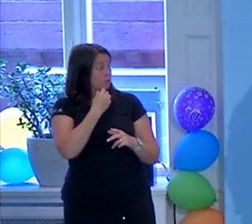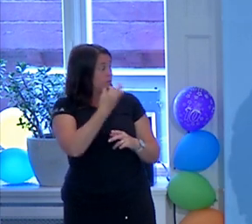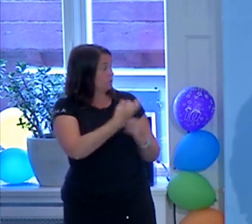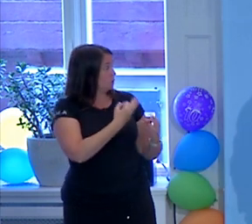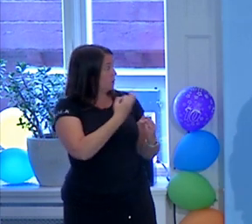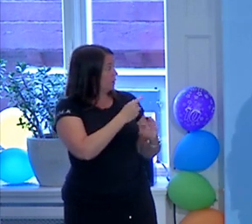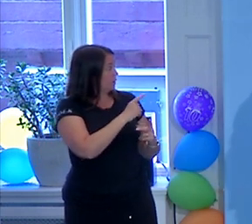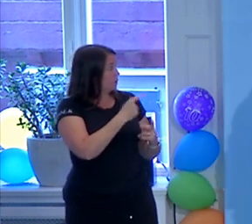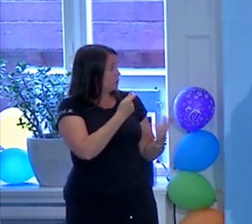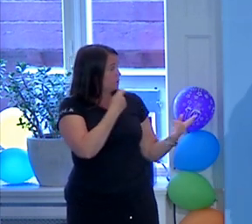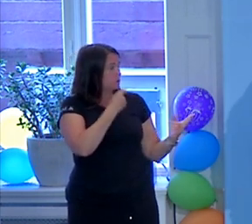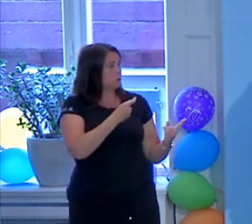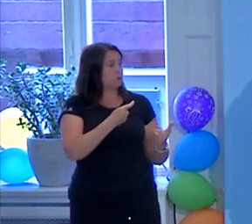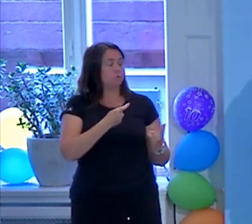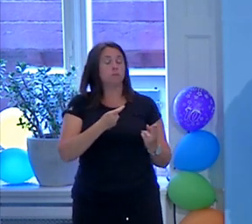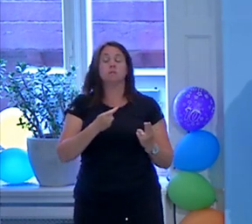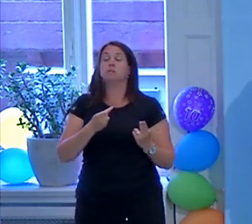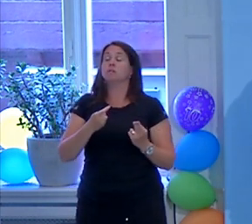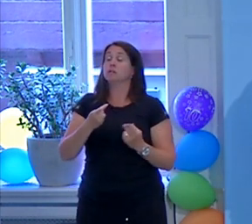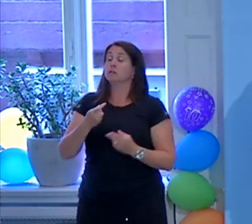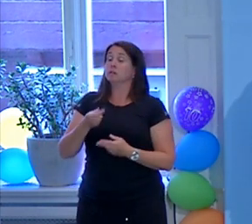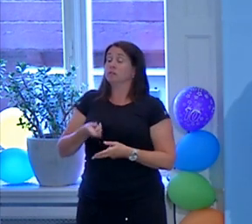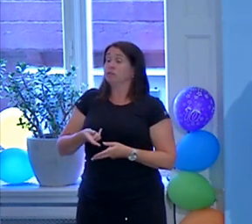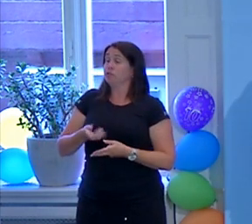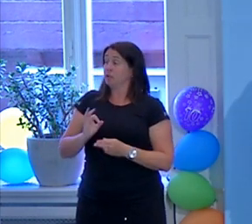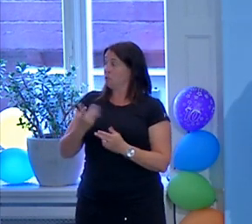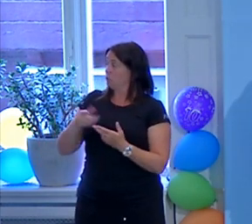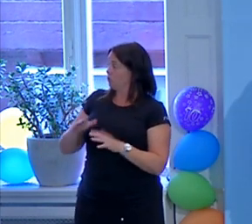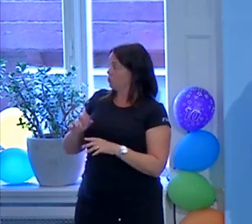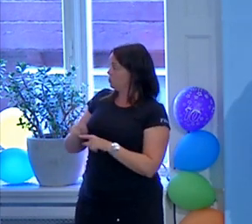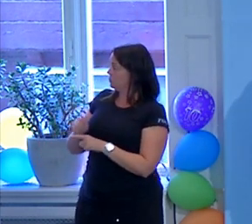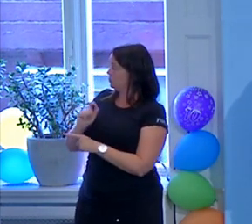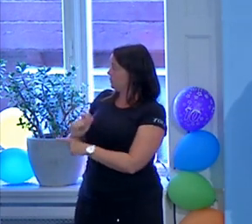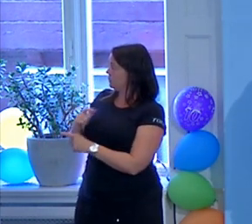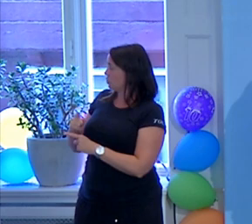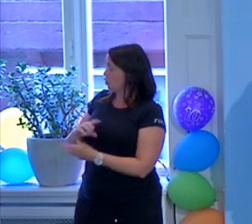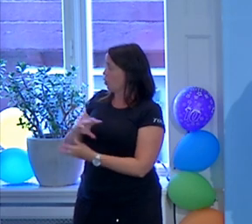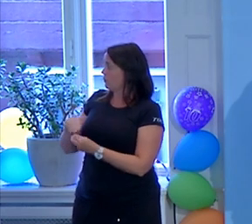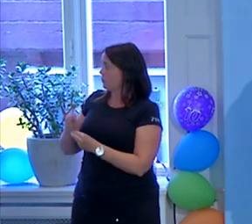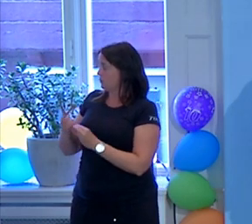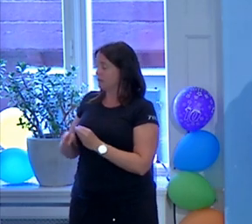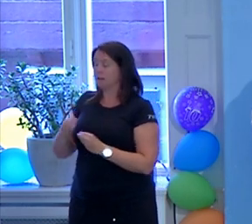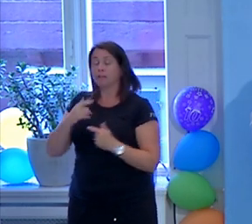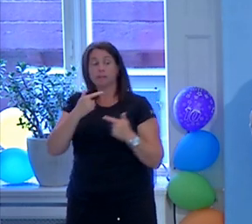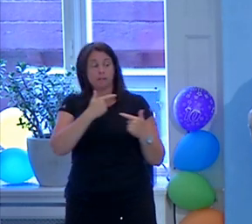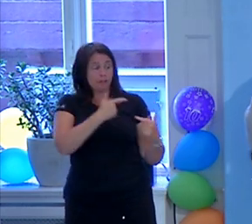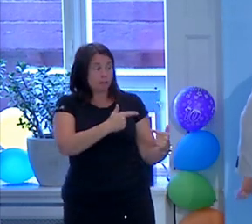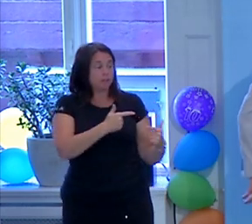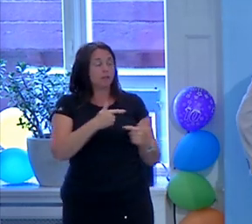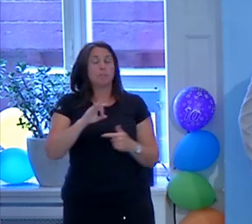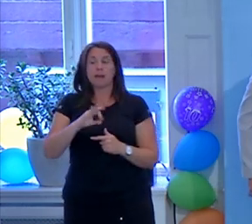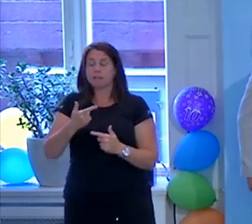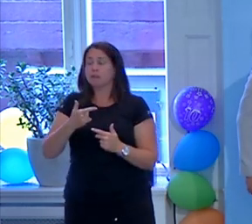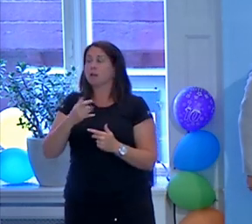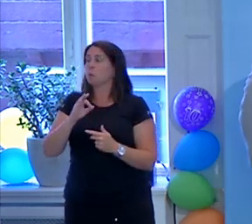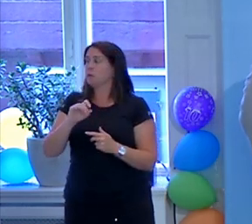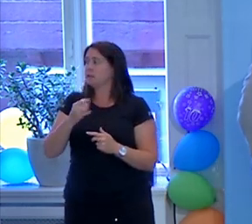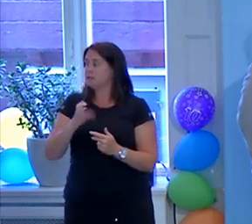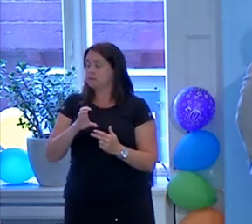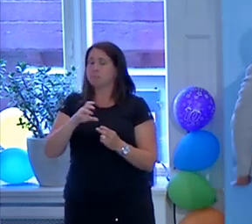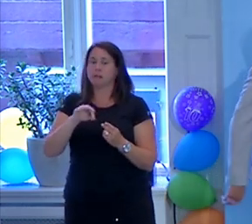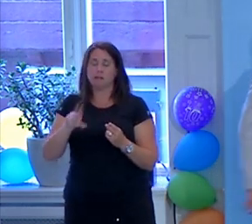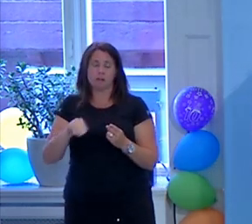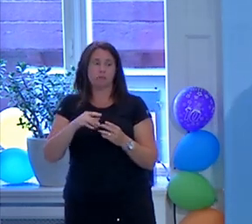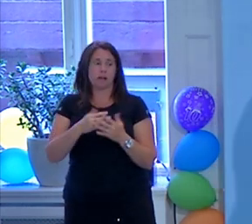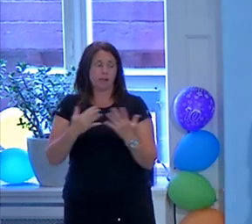en snabb tätt fråga. Filip, du stannar kvar hos mig för vi ska ha en liten avrundning. Tack så mycket Matthew, tack så mycket Maria, tack Louise och tack Pontus.